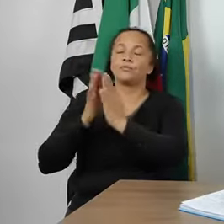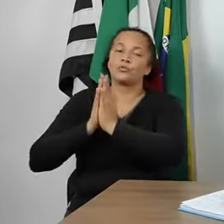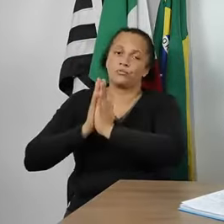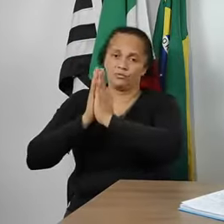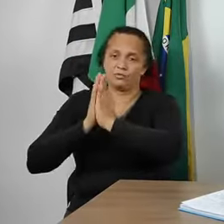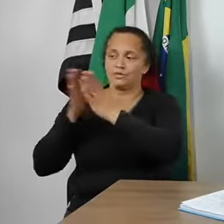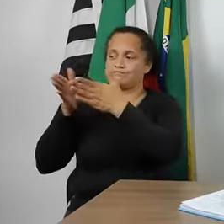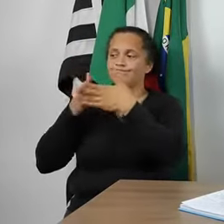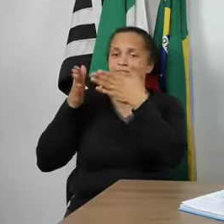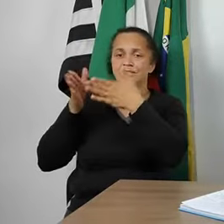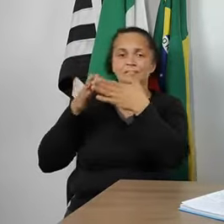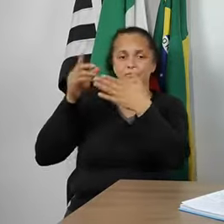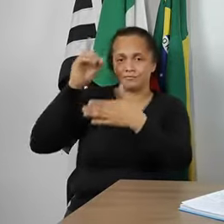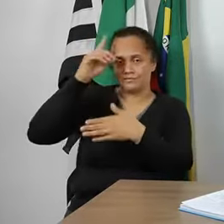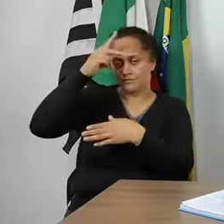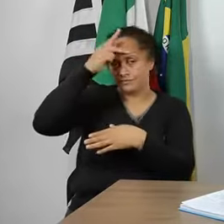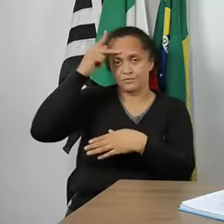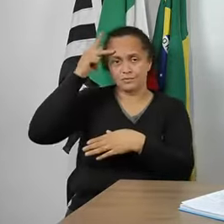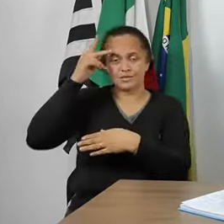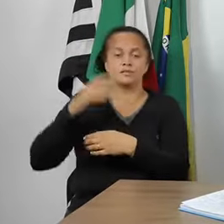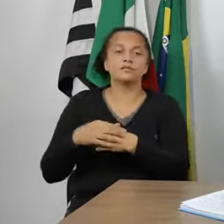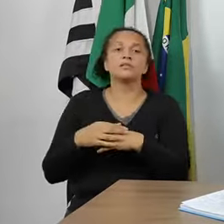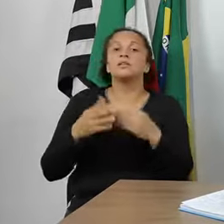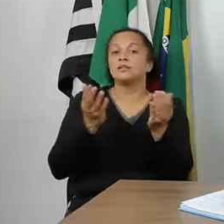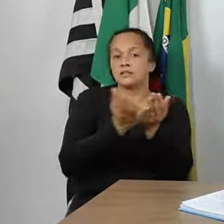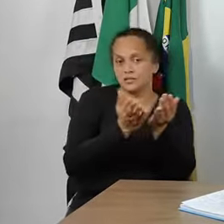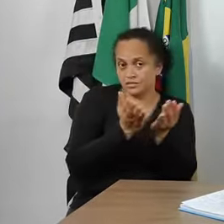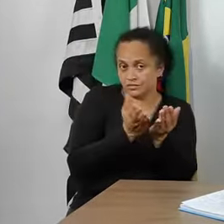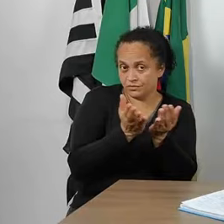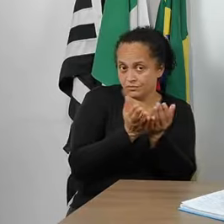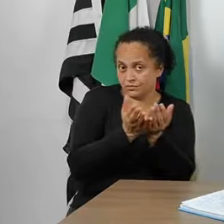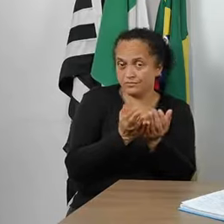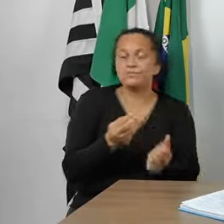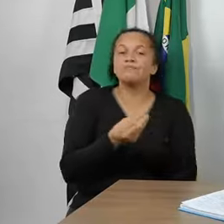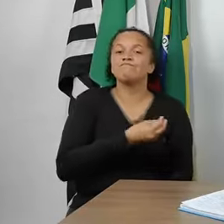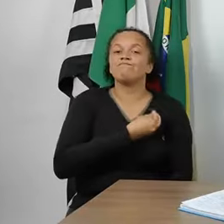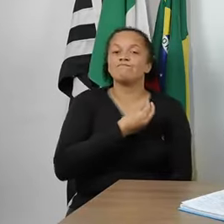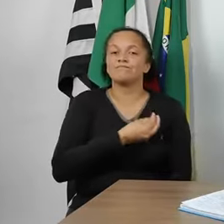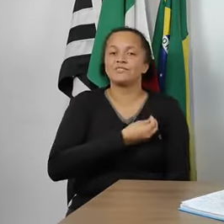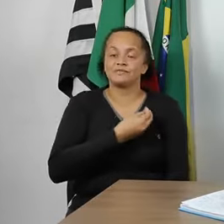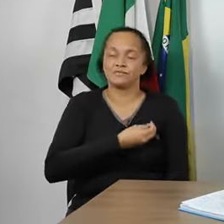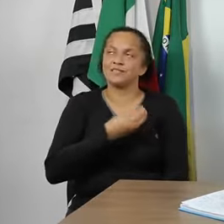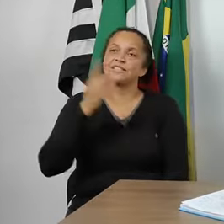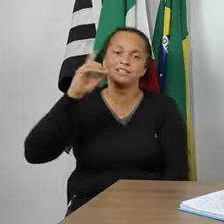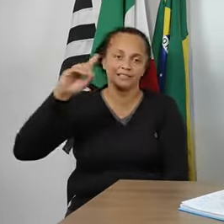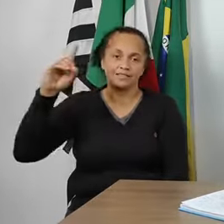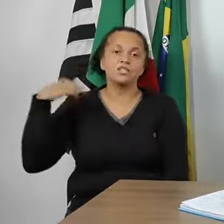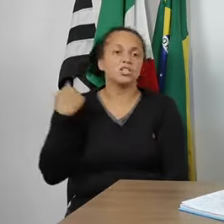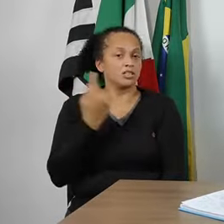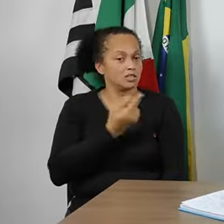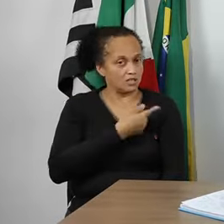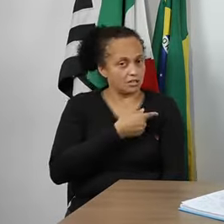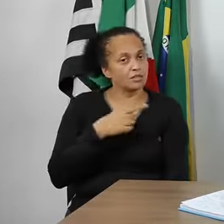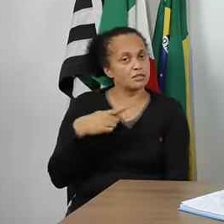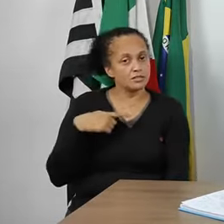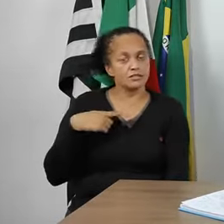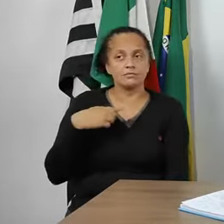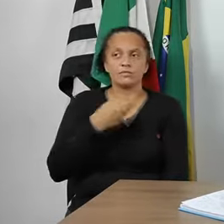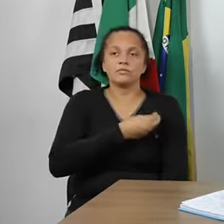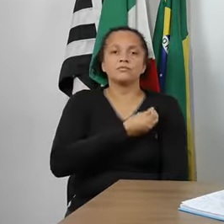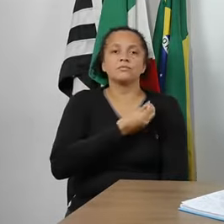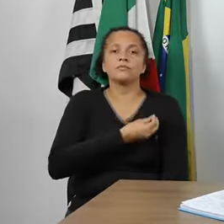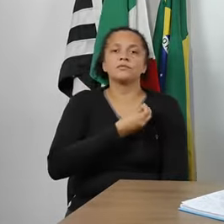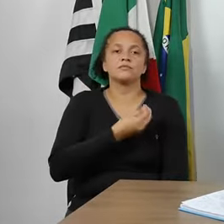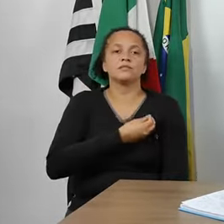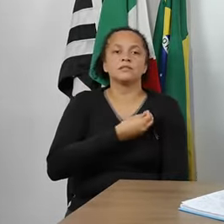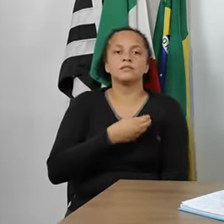O cristianismo é uma vida em Deus, onde a gente também vive pelo outro. Jesus diz que